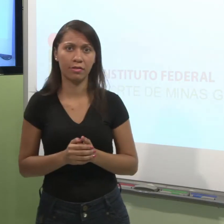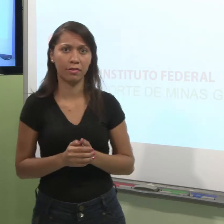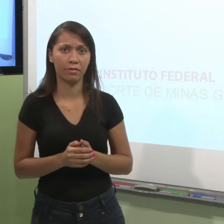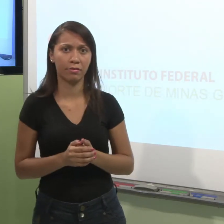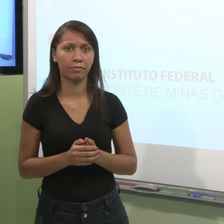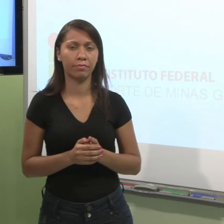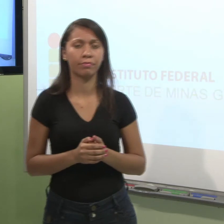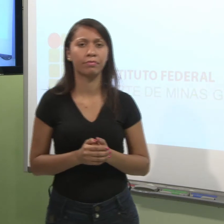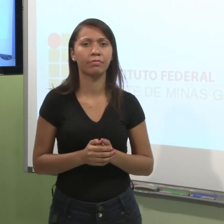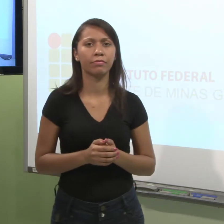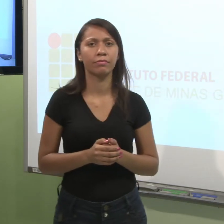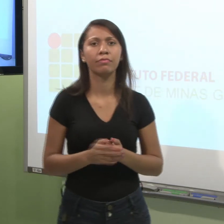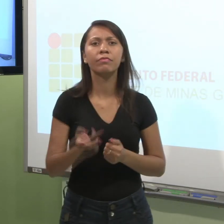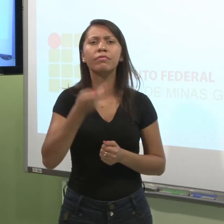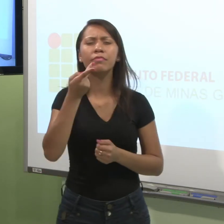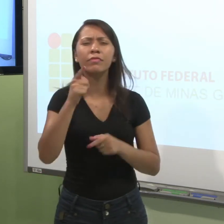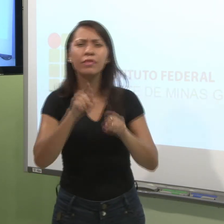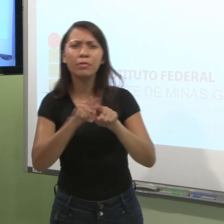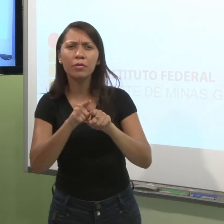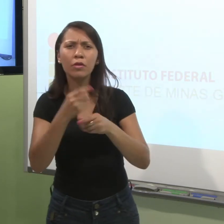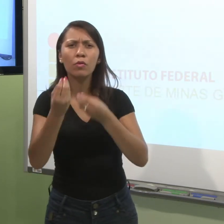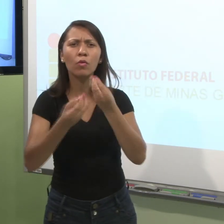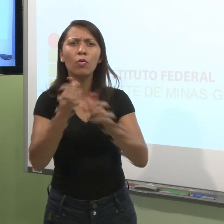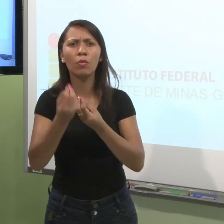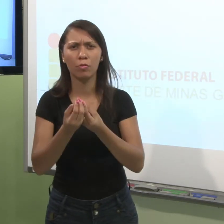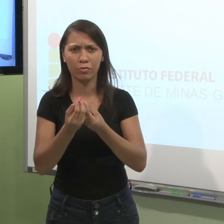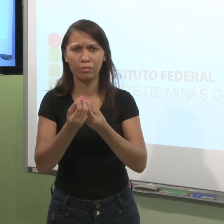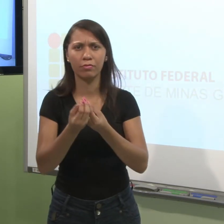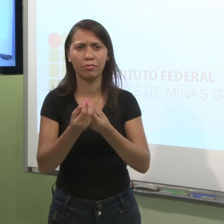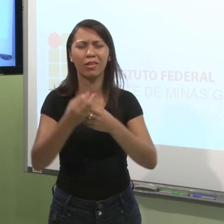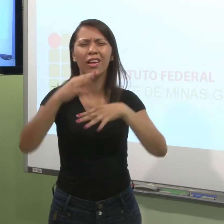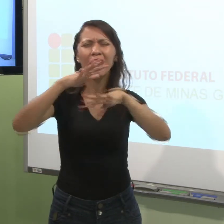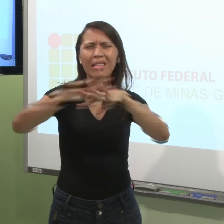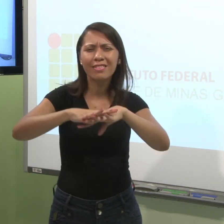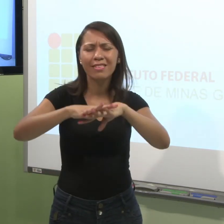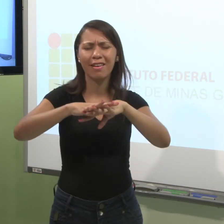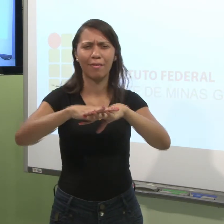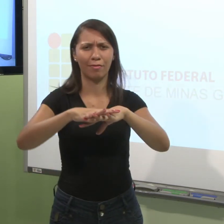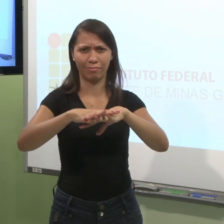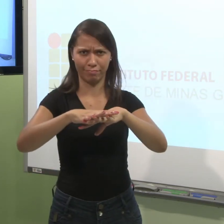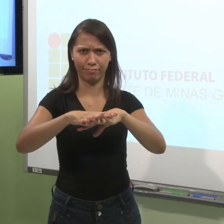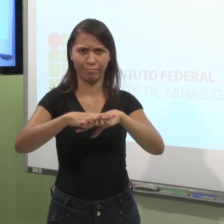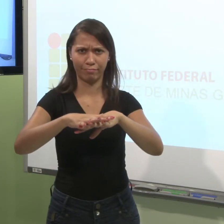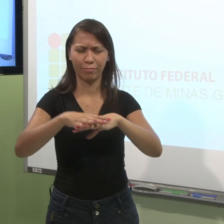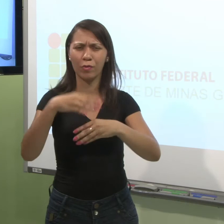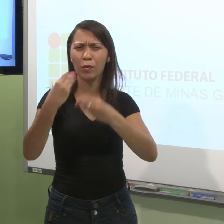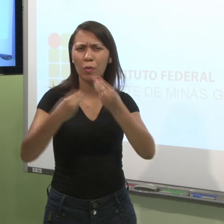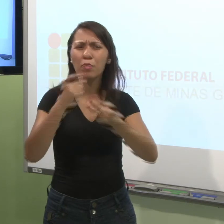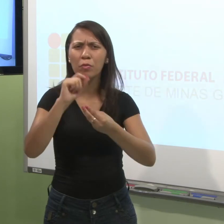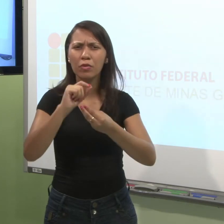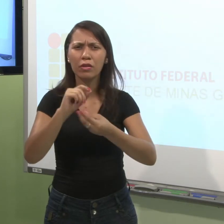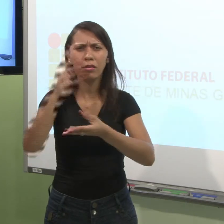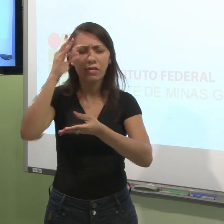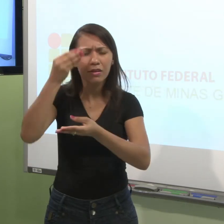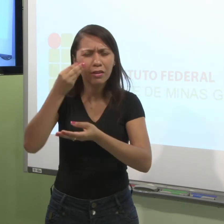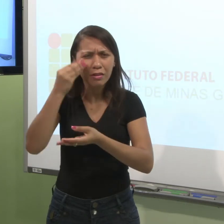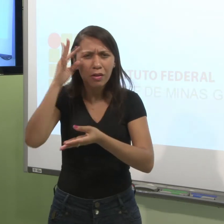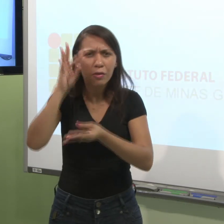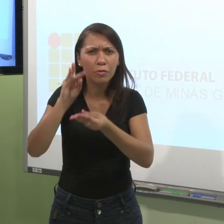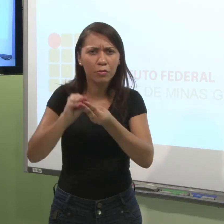Vamos agora falar um pouco mais sobre a planilha eletrônica Excel. Isso mesmo, como se fosse um resumo. Como vimos no